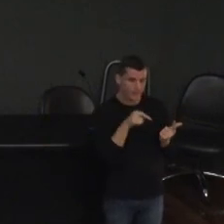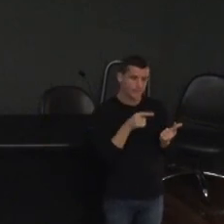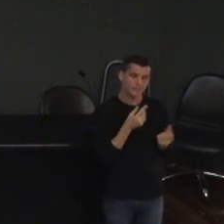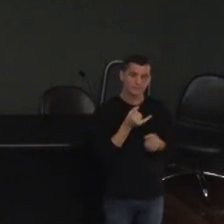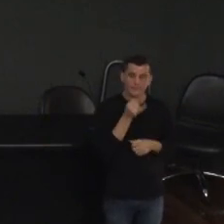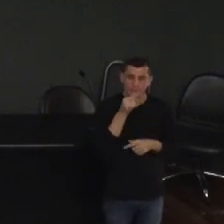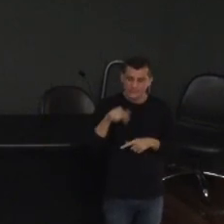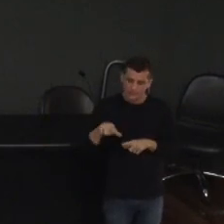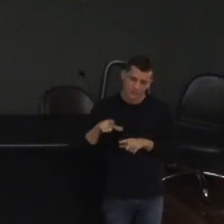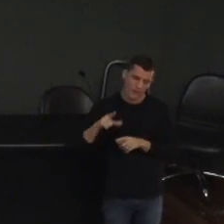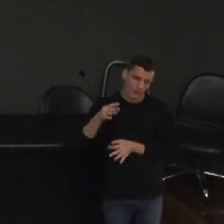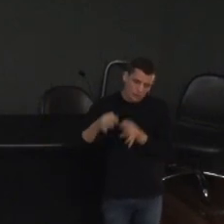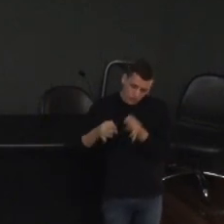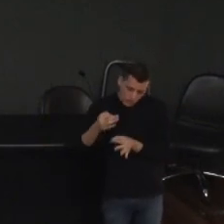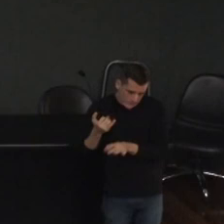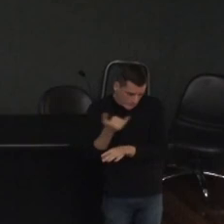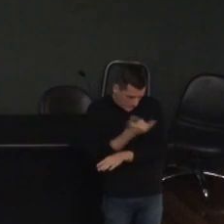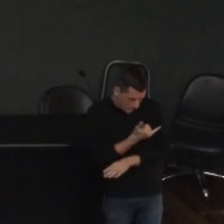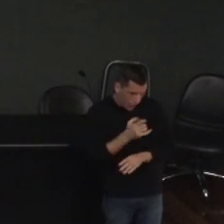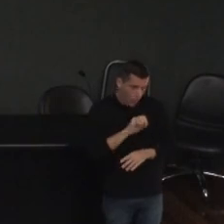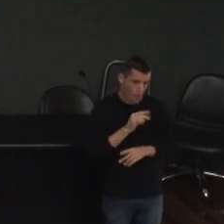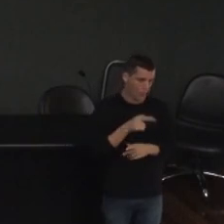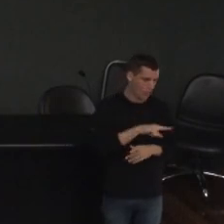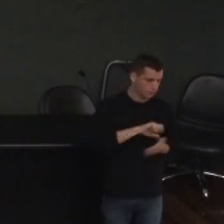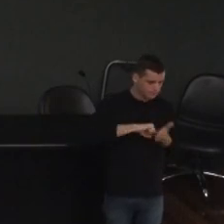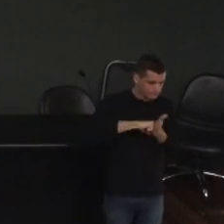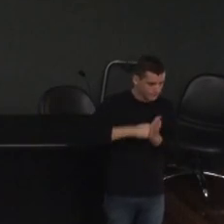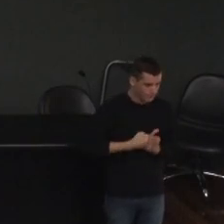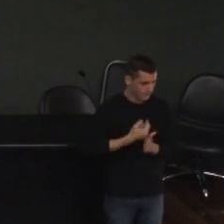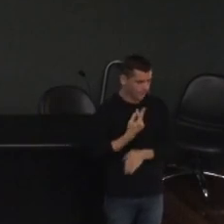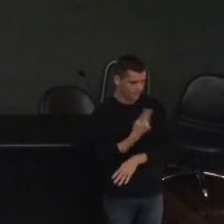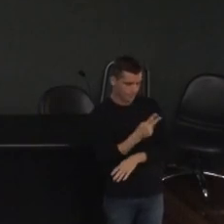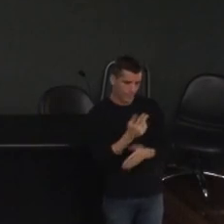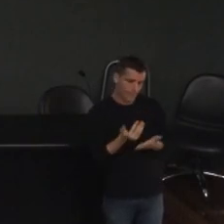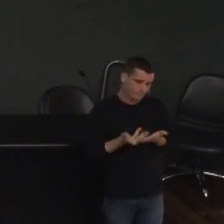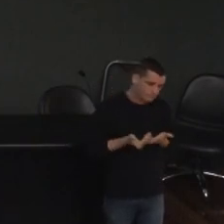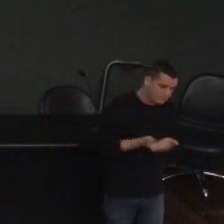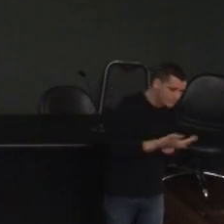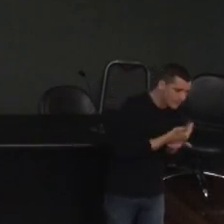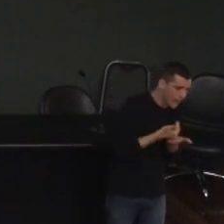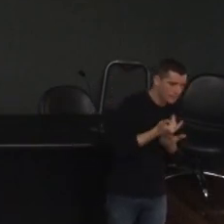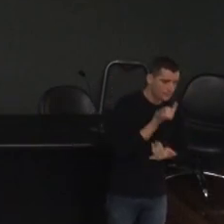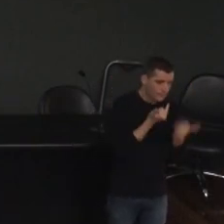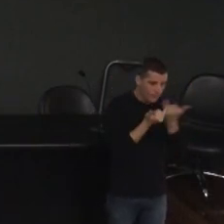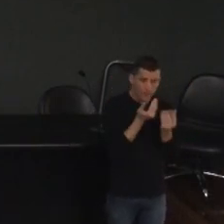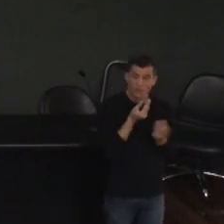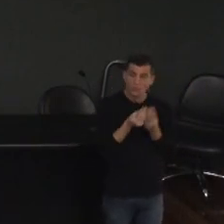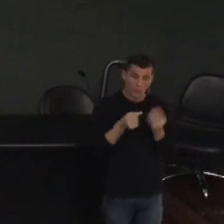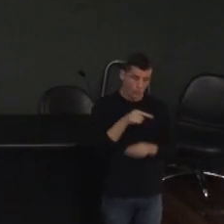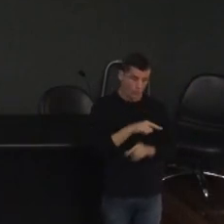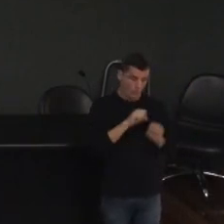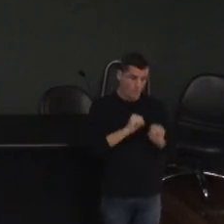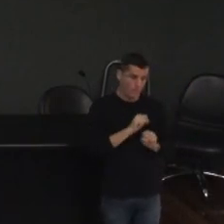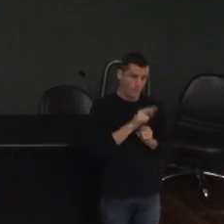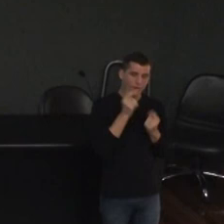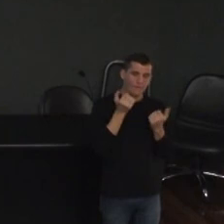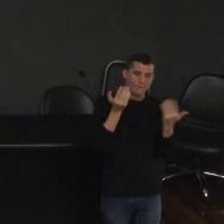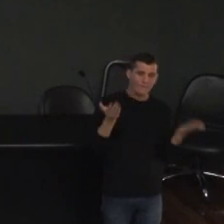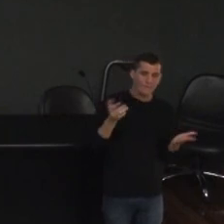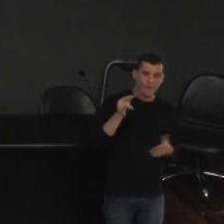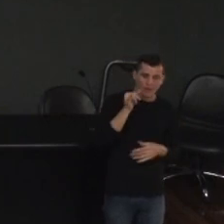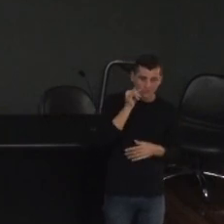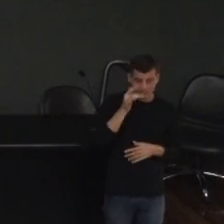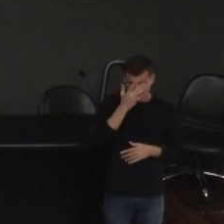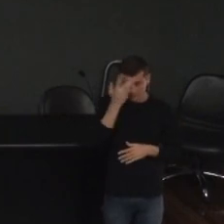advertida né houve um bloqueio dos dados e etc é algo do ponto de vista reputacional pode ser prejudicial também